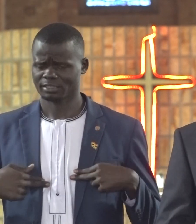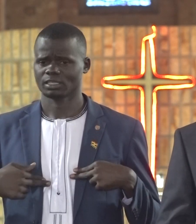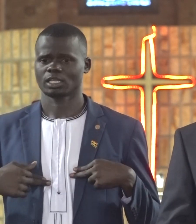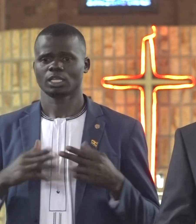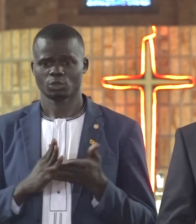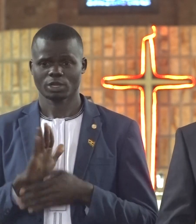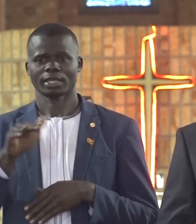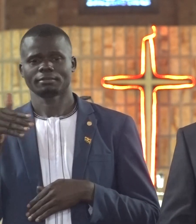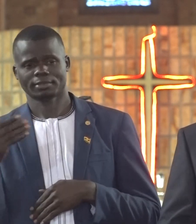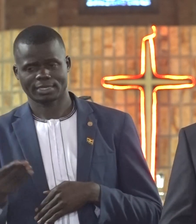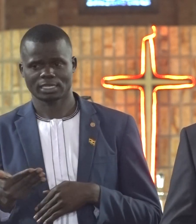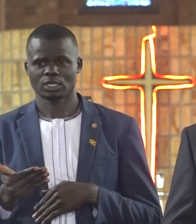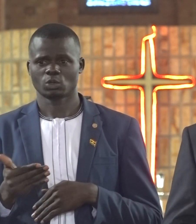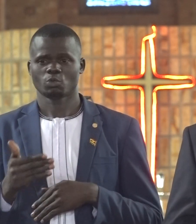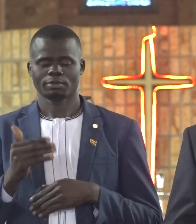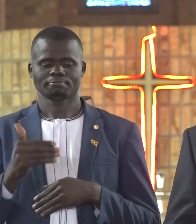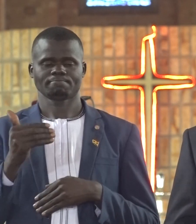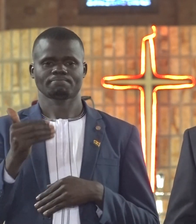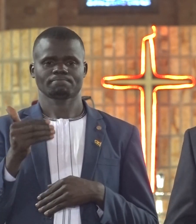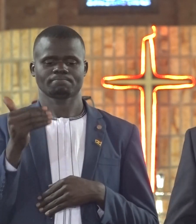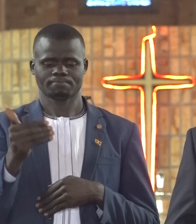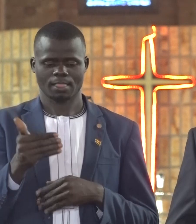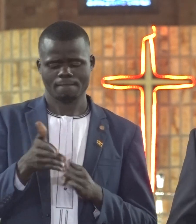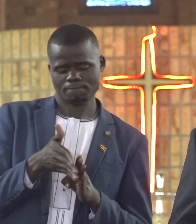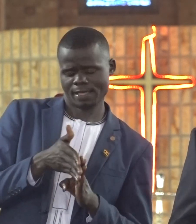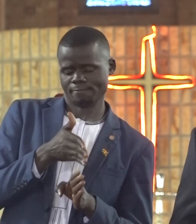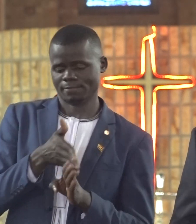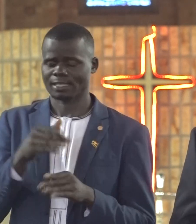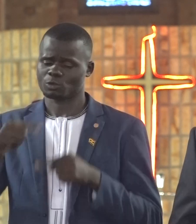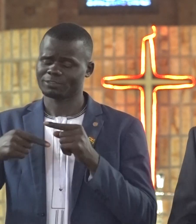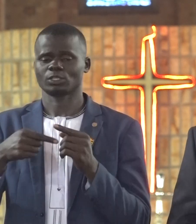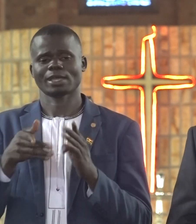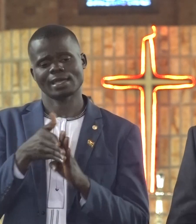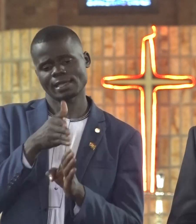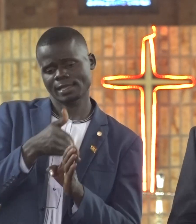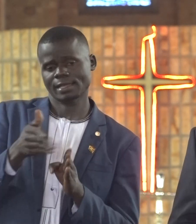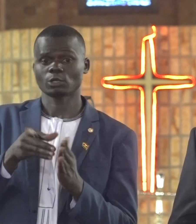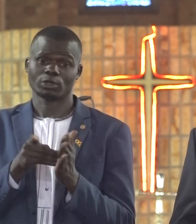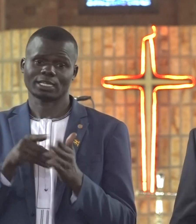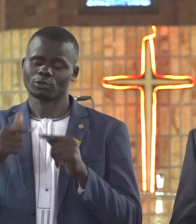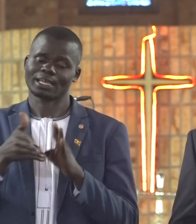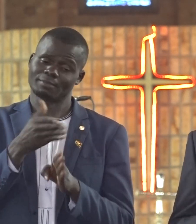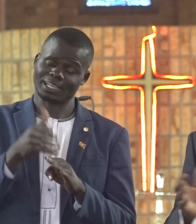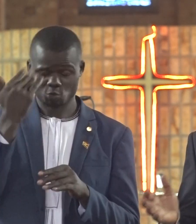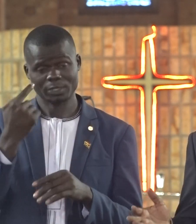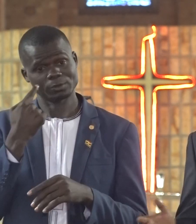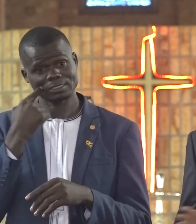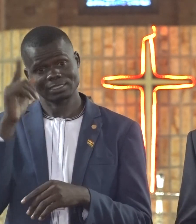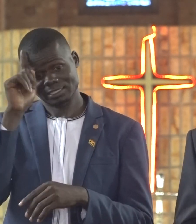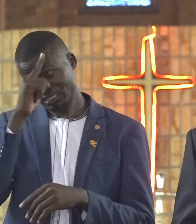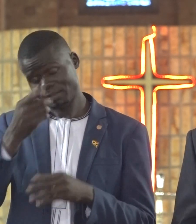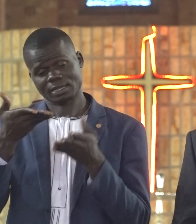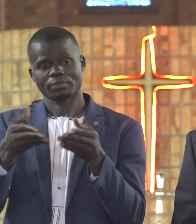Bwe tutyo tukyatambulira ku kulungamizibwa kw'abasawo. Kyavudde tabeera naffe